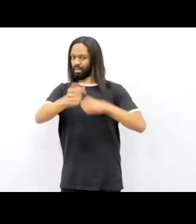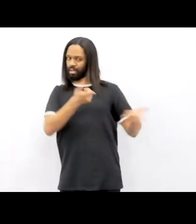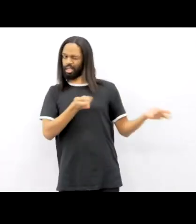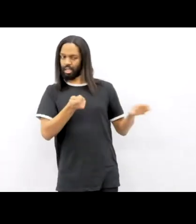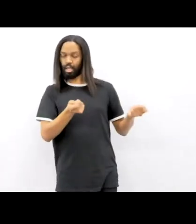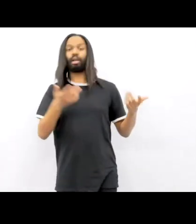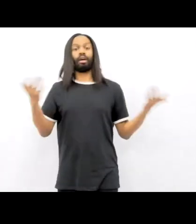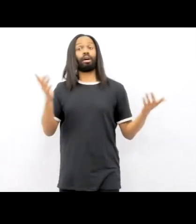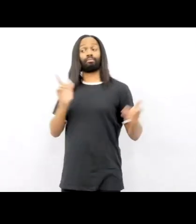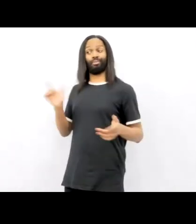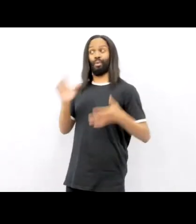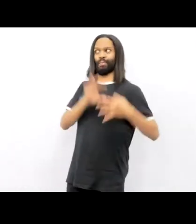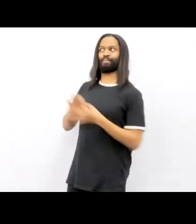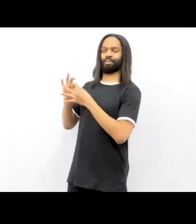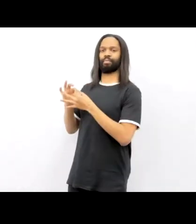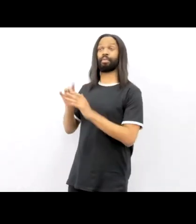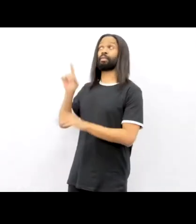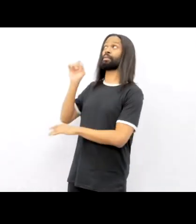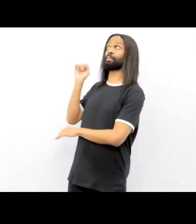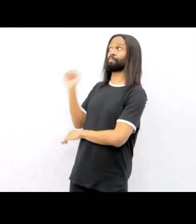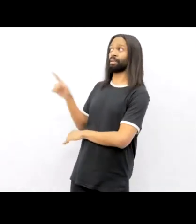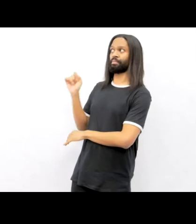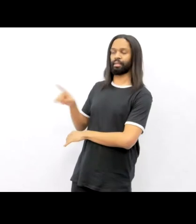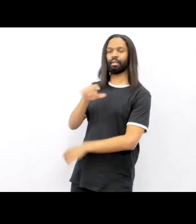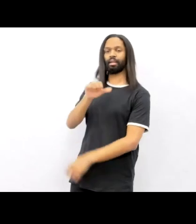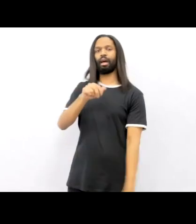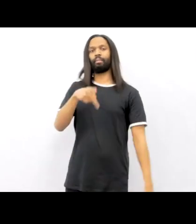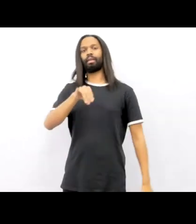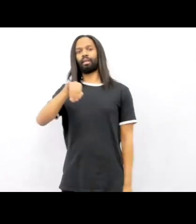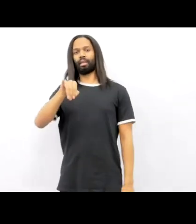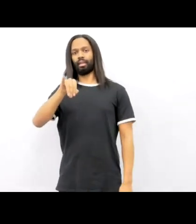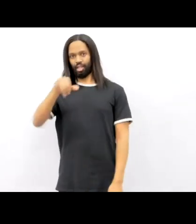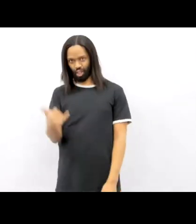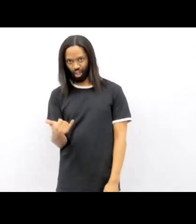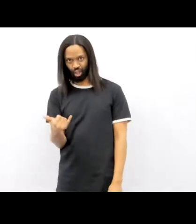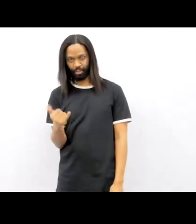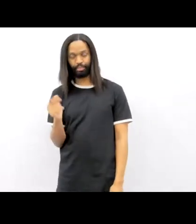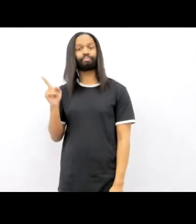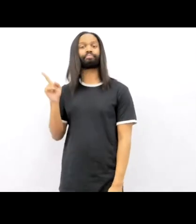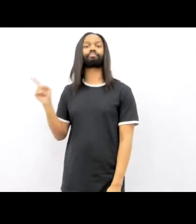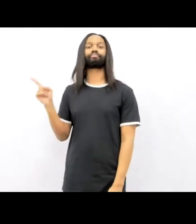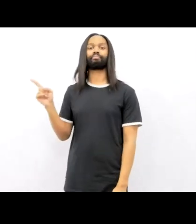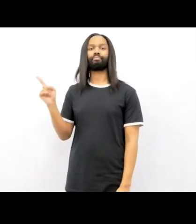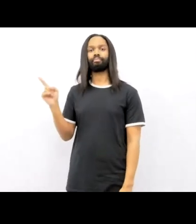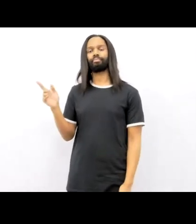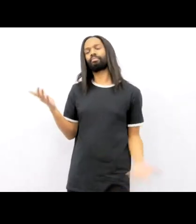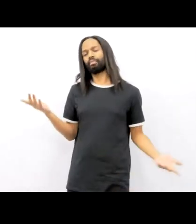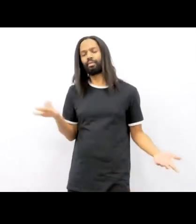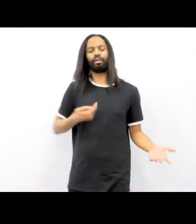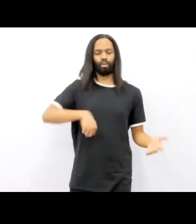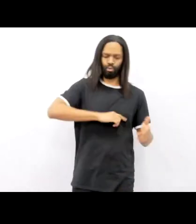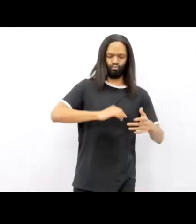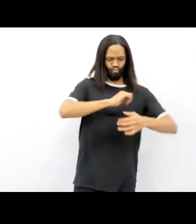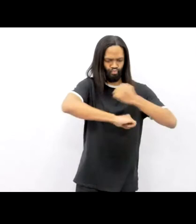passage, la Pige, en l'État en tout cas, mènera parallèlement, mais en lien avec notre démarche sur Alstom,